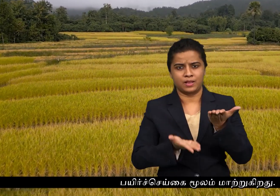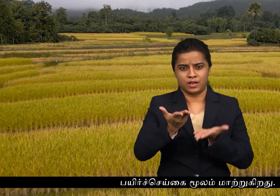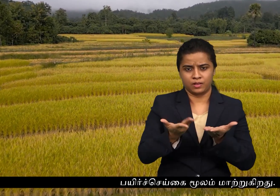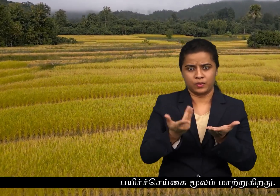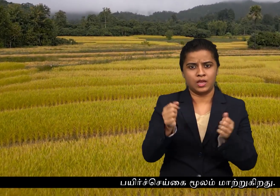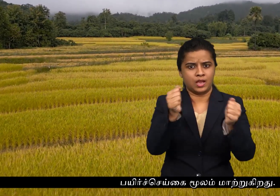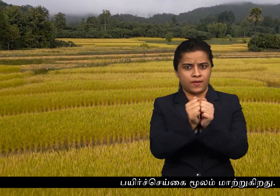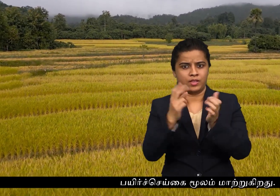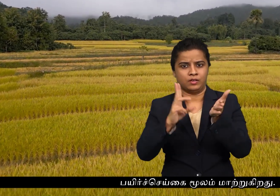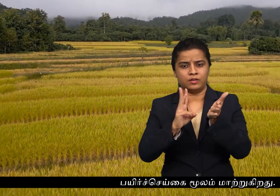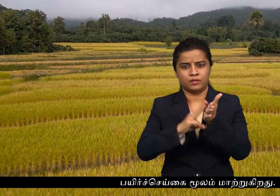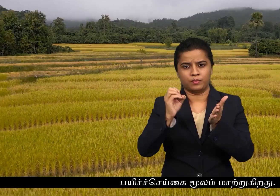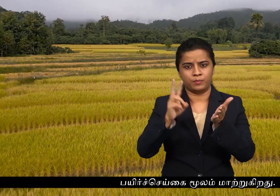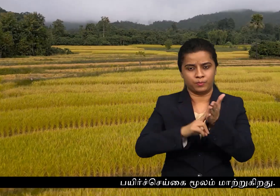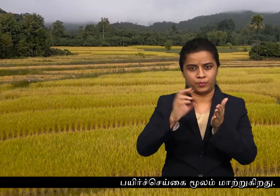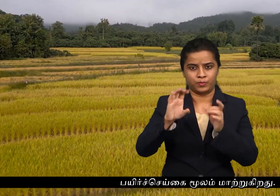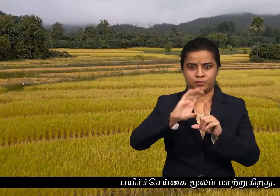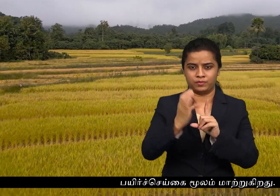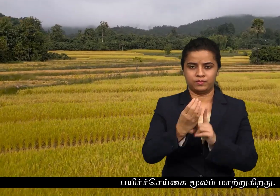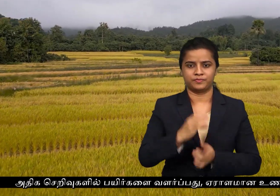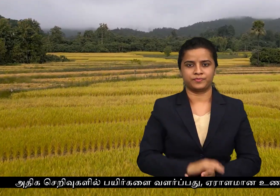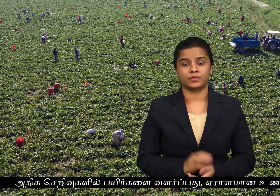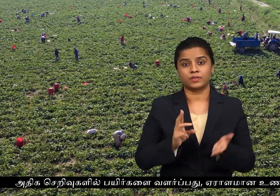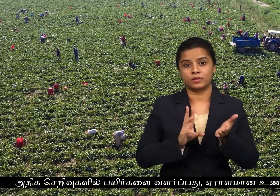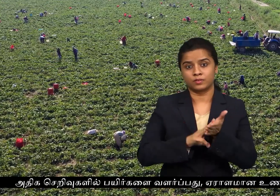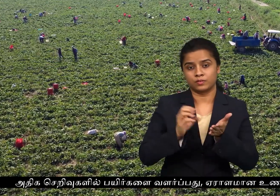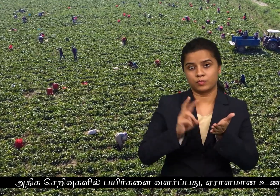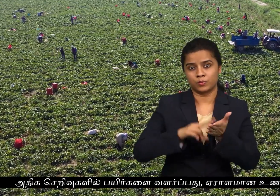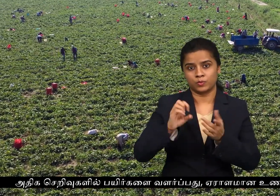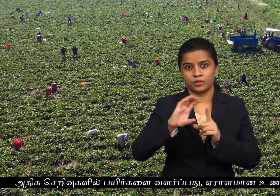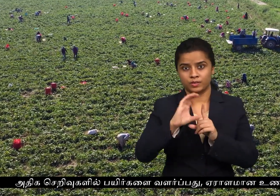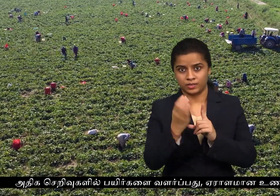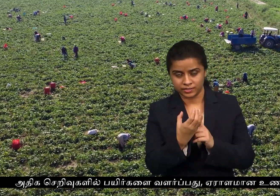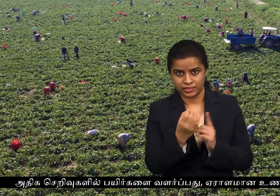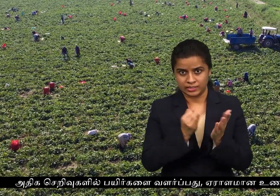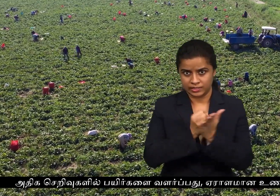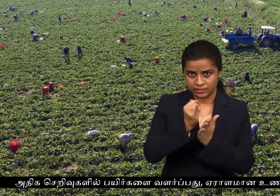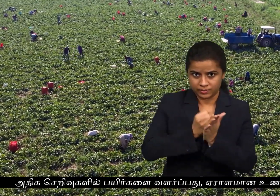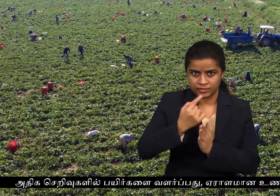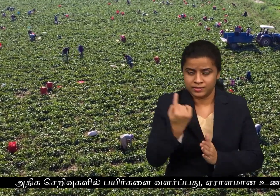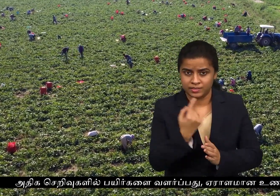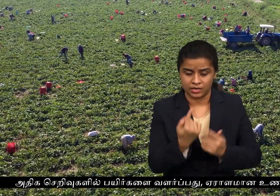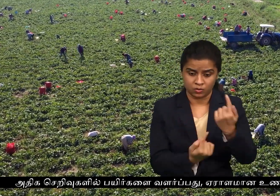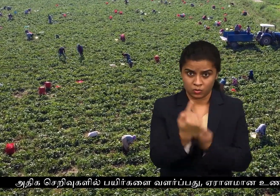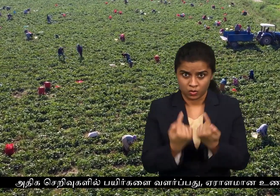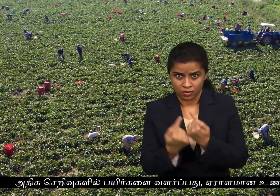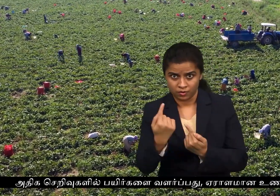மூலம் மாற்றுகிறது. அதிக செறிவுகளில் பயிர்களை வளர்ப்பது ஏராளமான